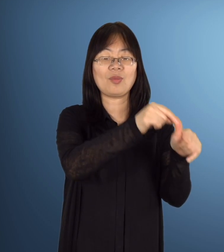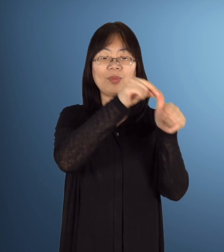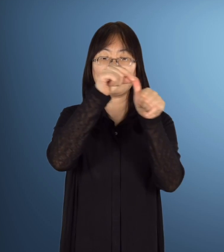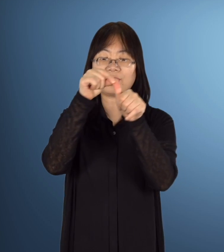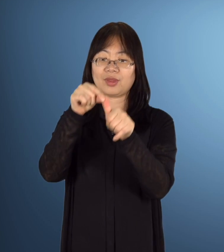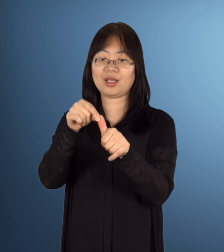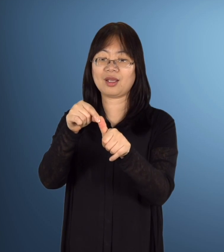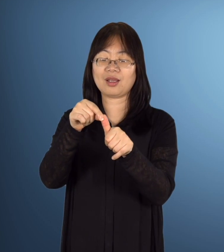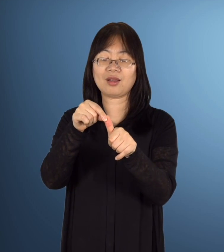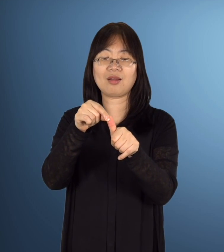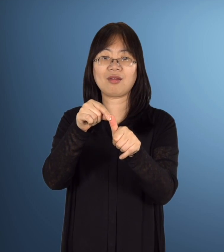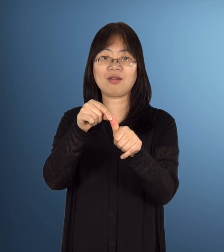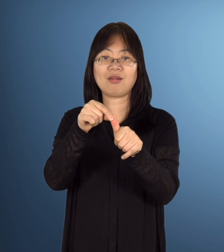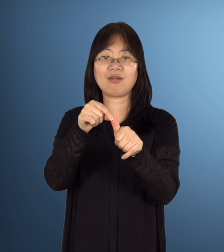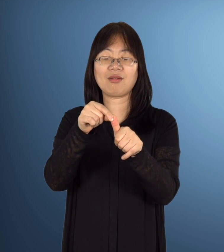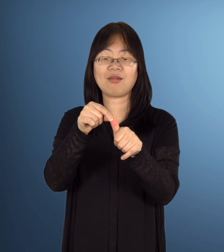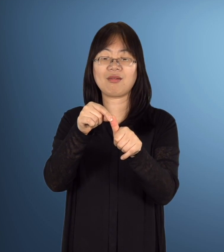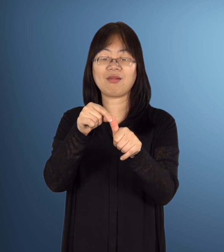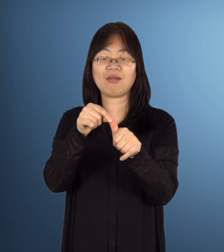건져내서 뽑아내서